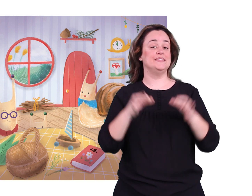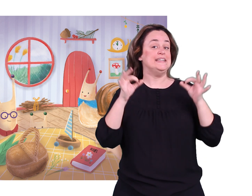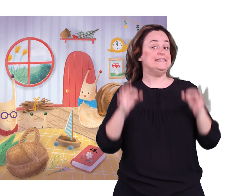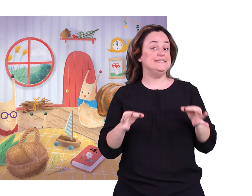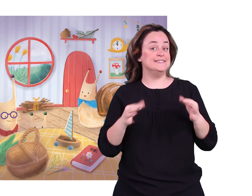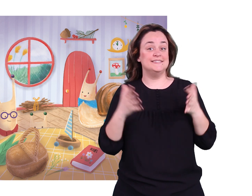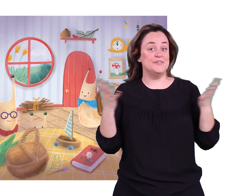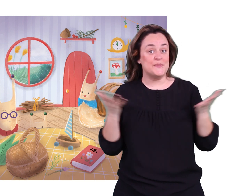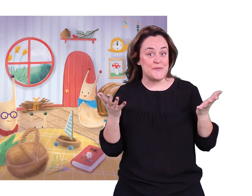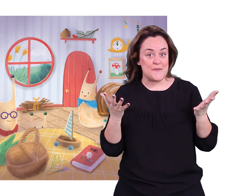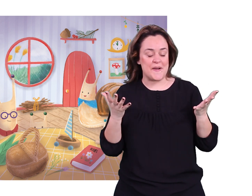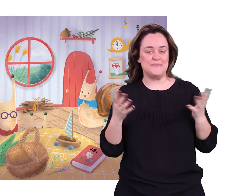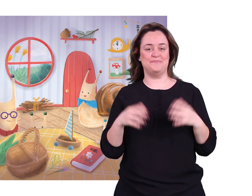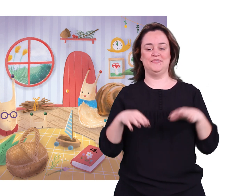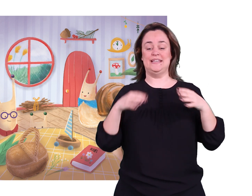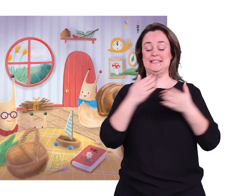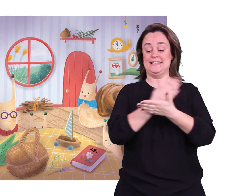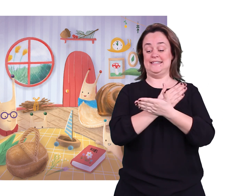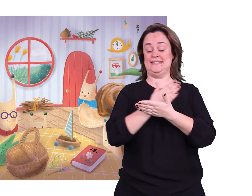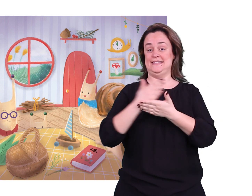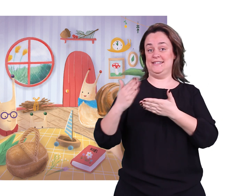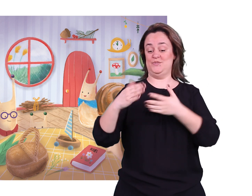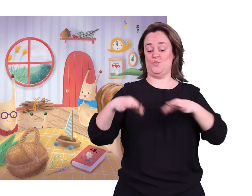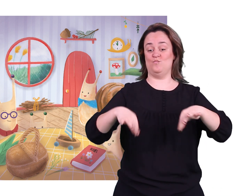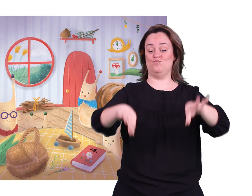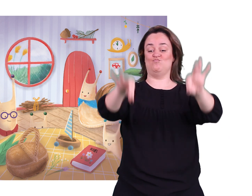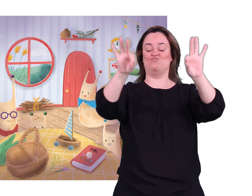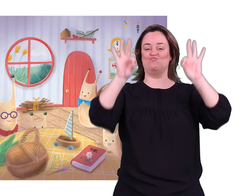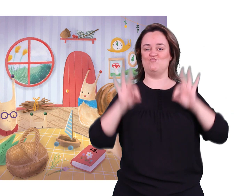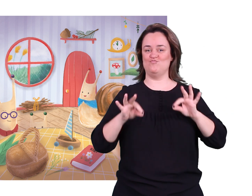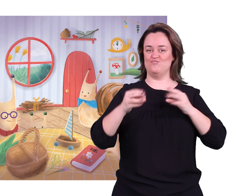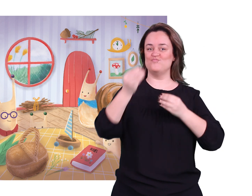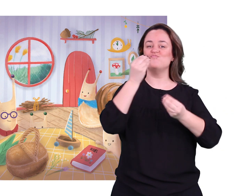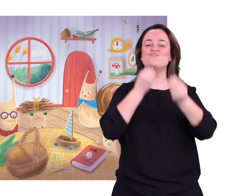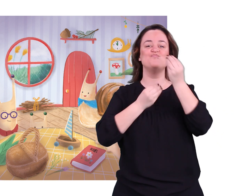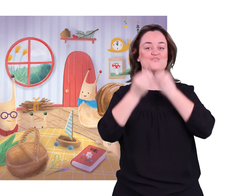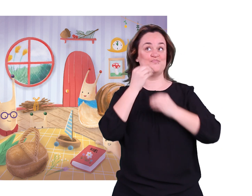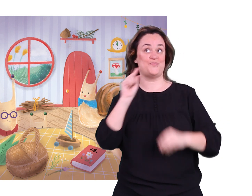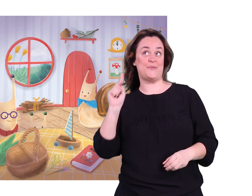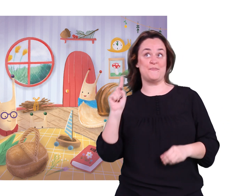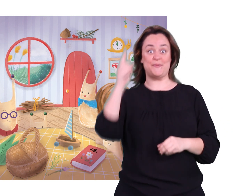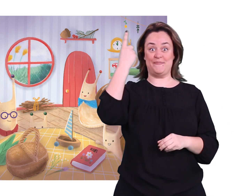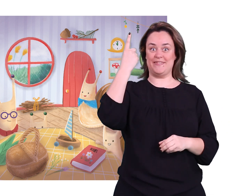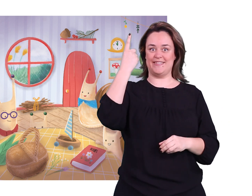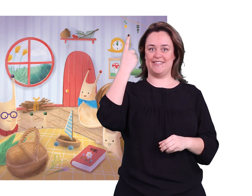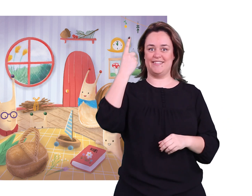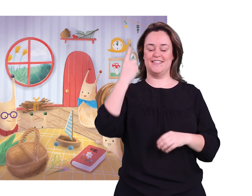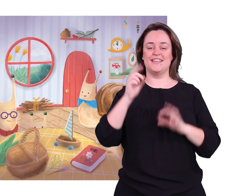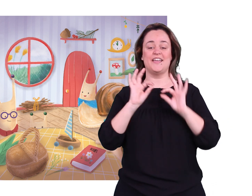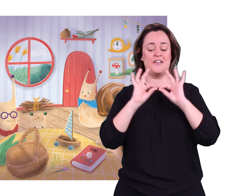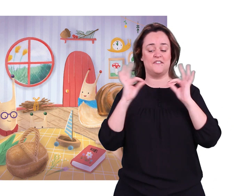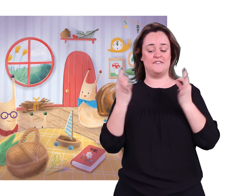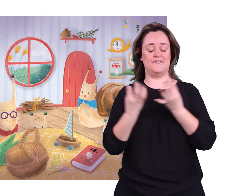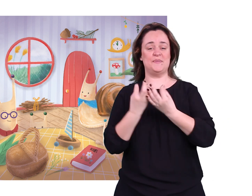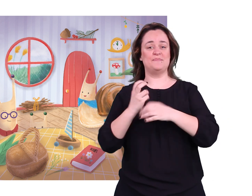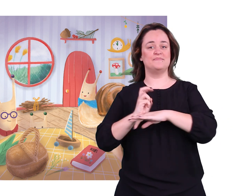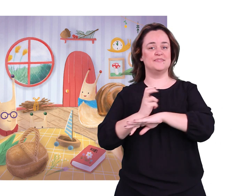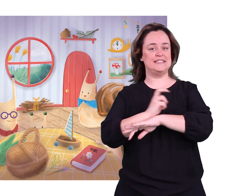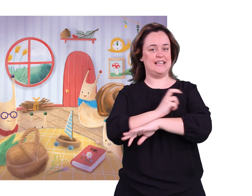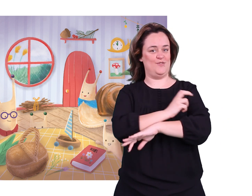C'est décidé. La famille Escargot part faire aujourd'hui le premier